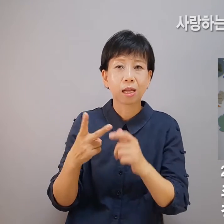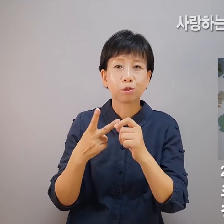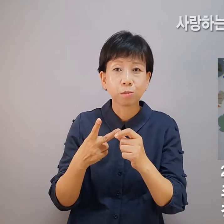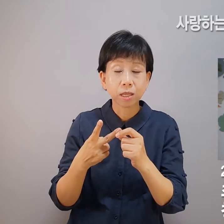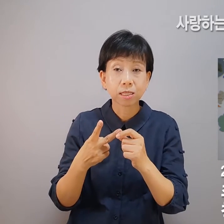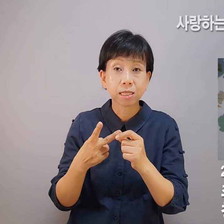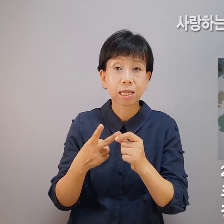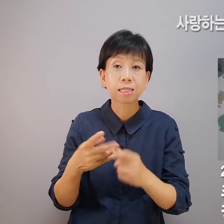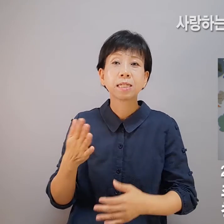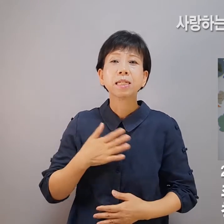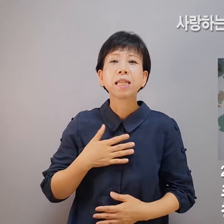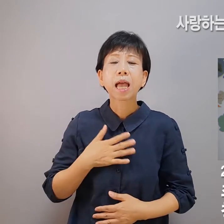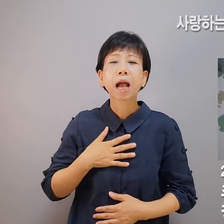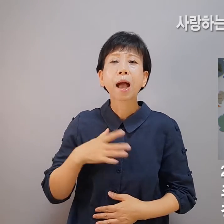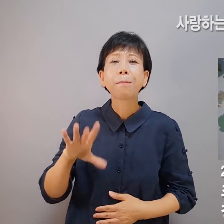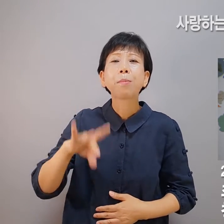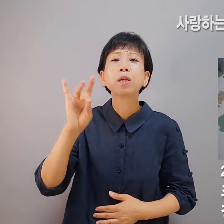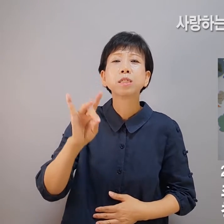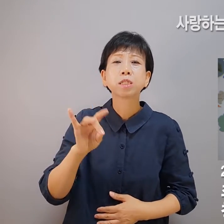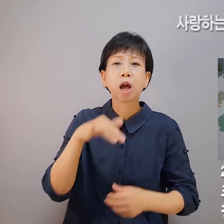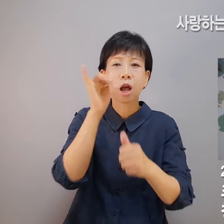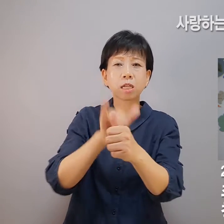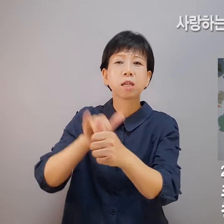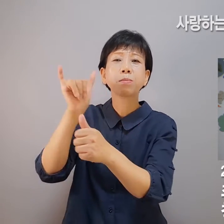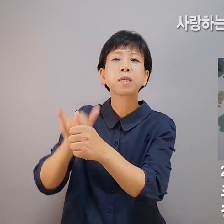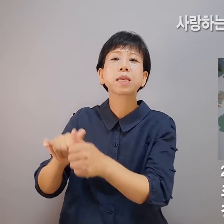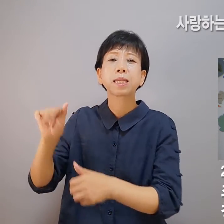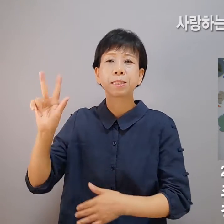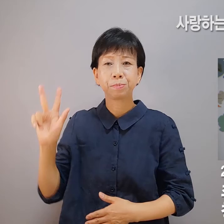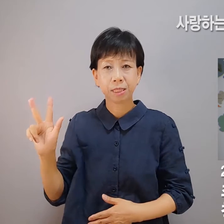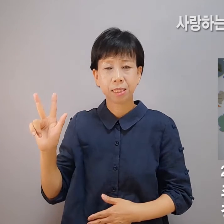내가 섬기겠습니다. 우리 뒷장 한번 넘겨보십시오.